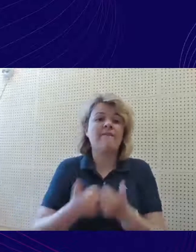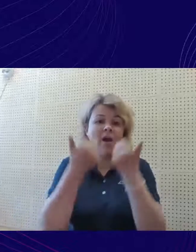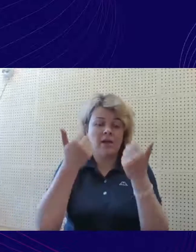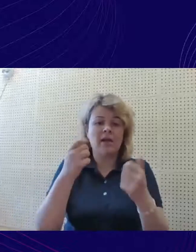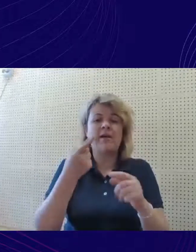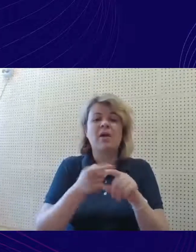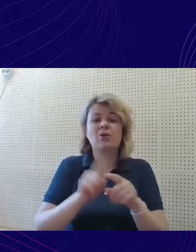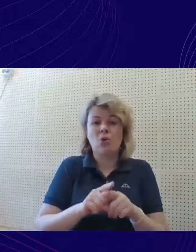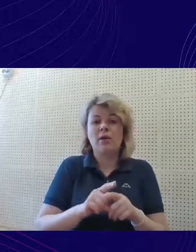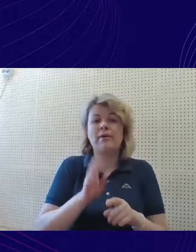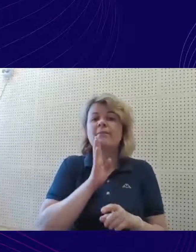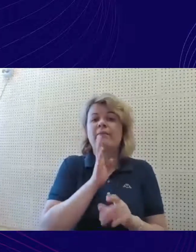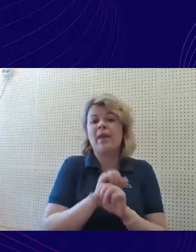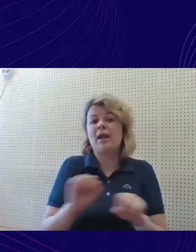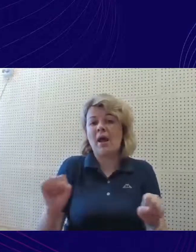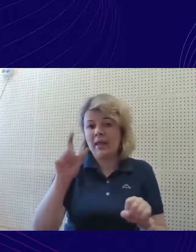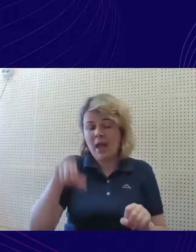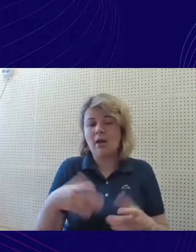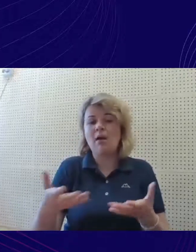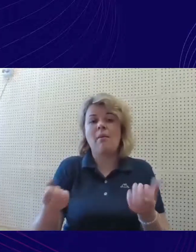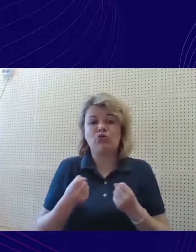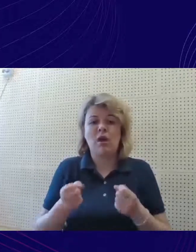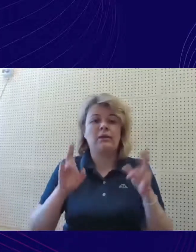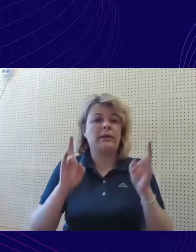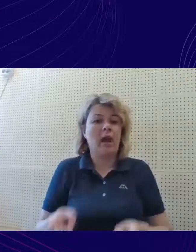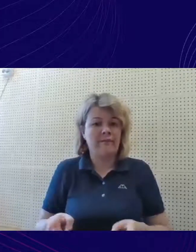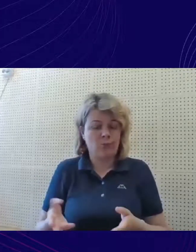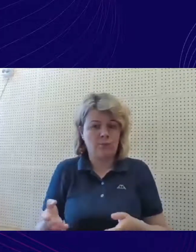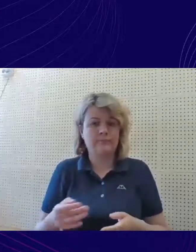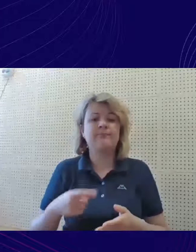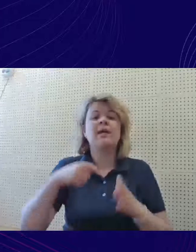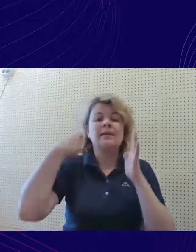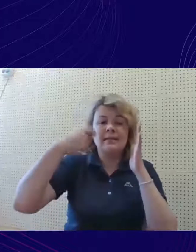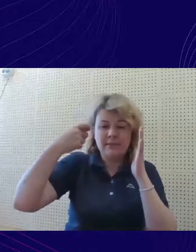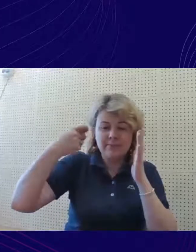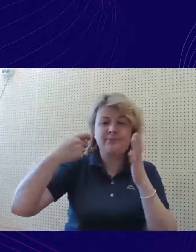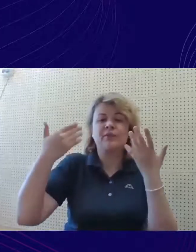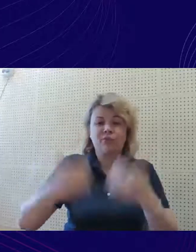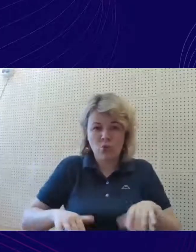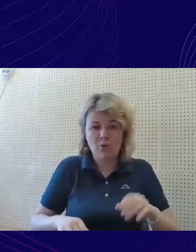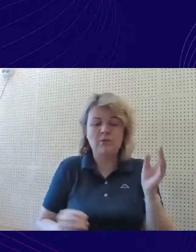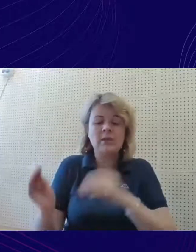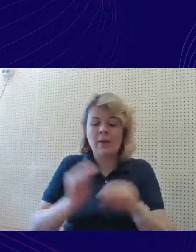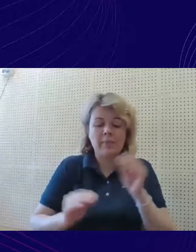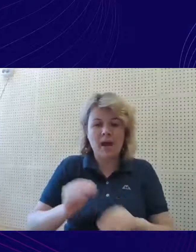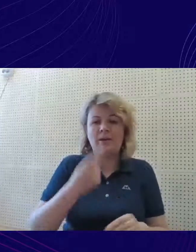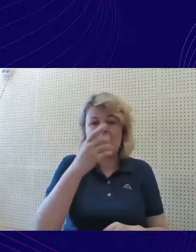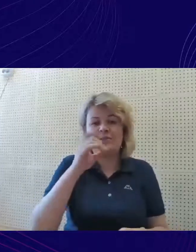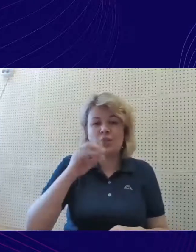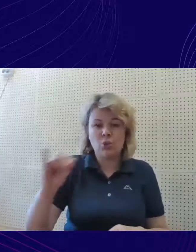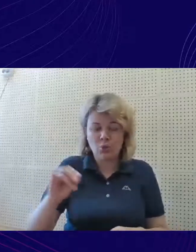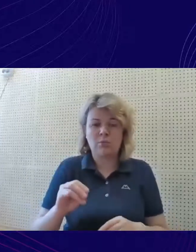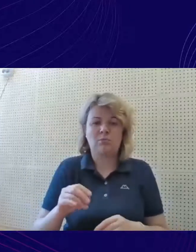героиня получает травму. Ну вот, сняли первую серию, собрали, смонтировали, сели смотреть